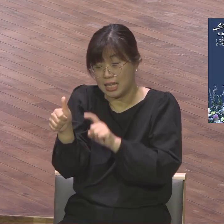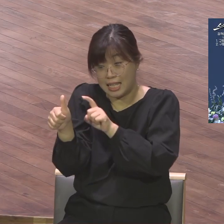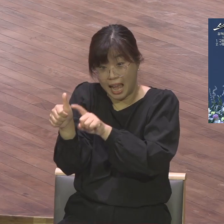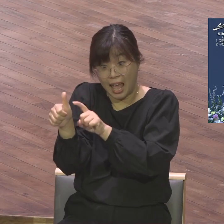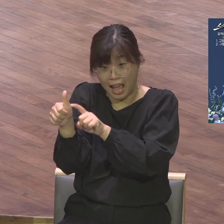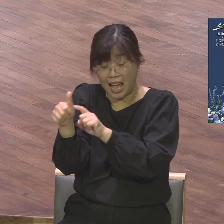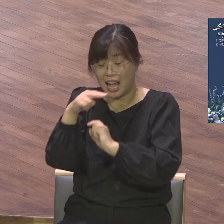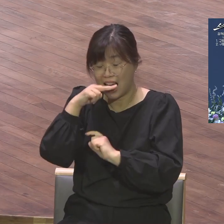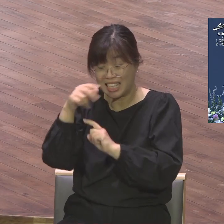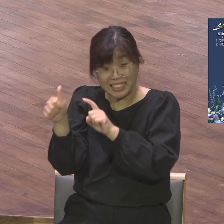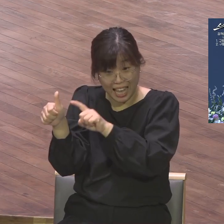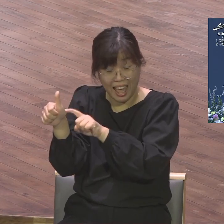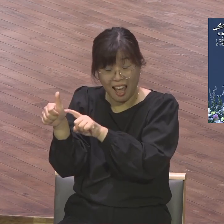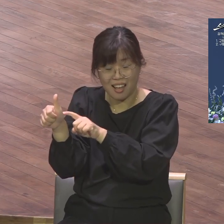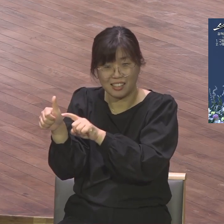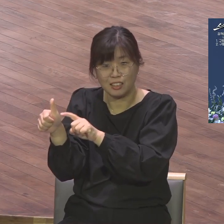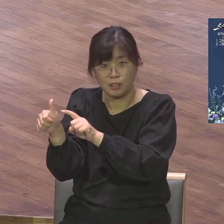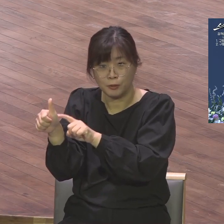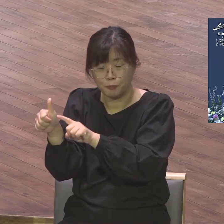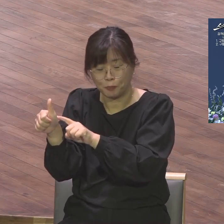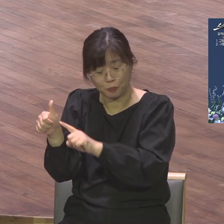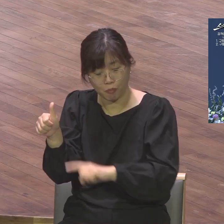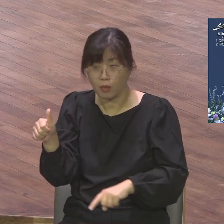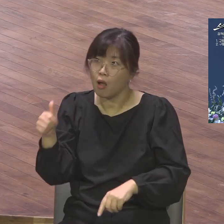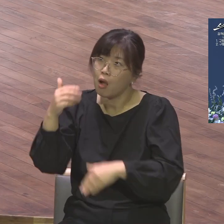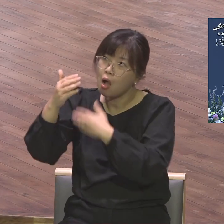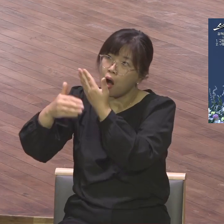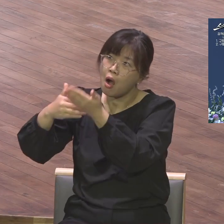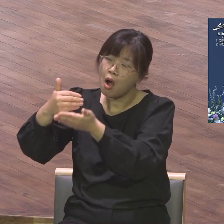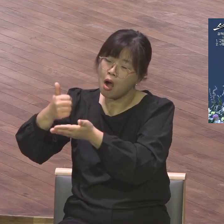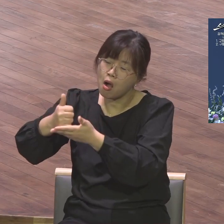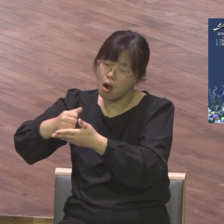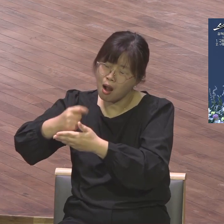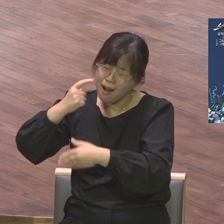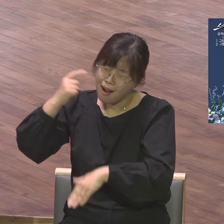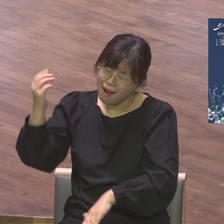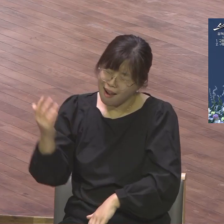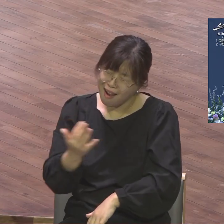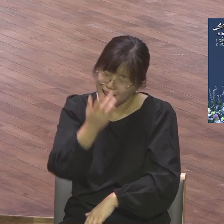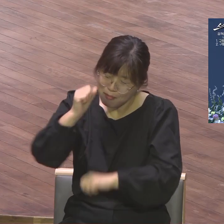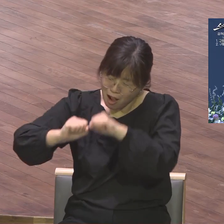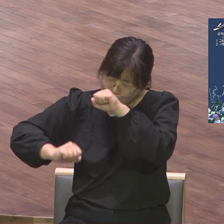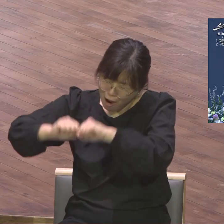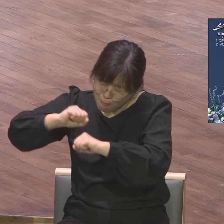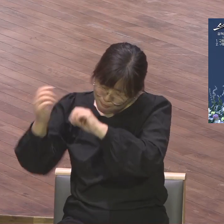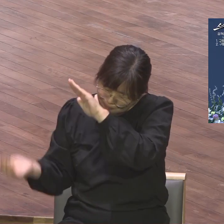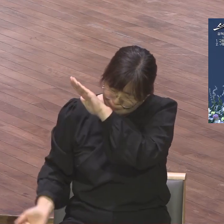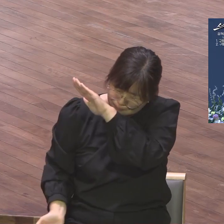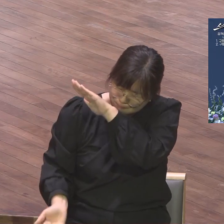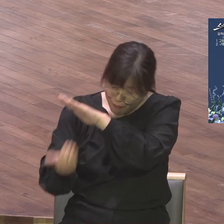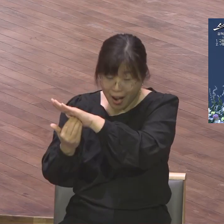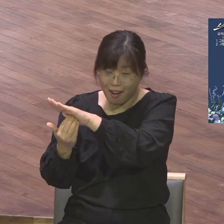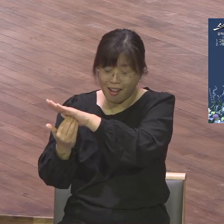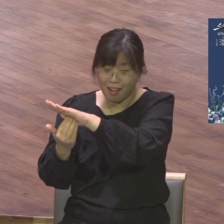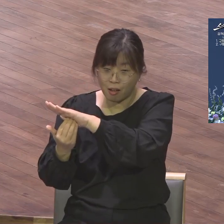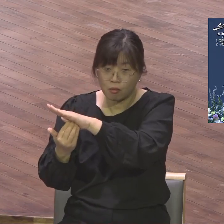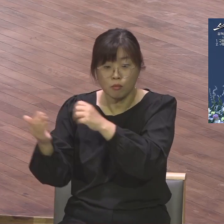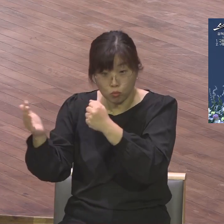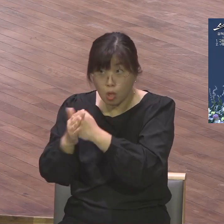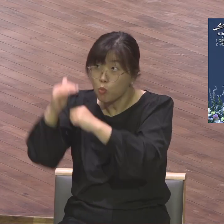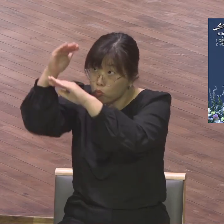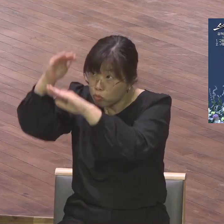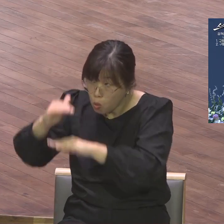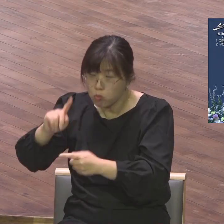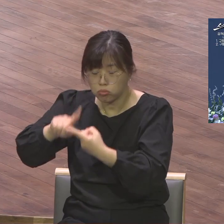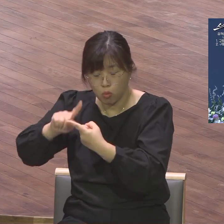극히 아름다운 일을 하셨기 때문에 이 그 사실을 온 땅에 알게